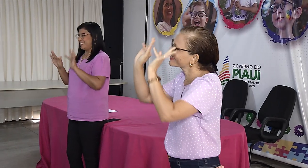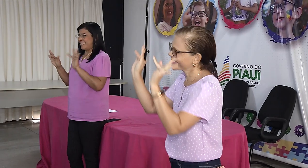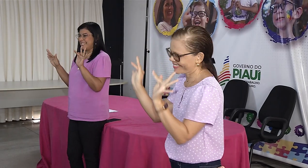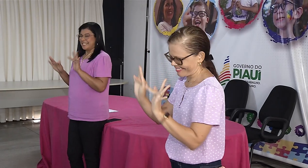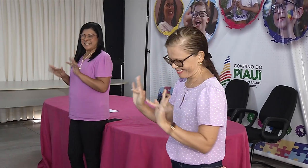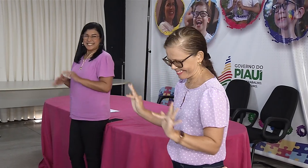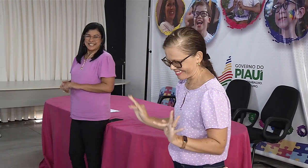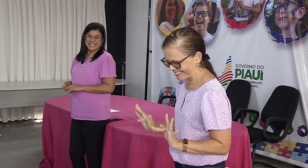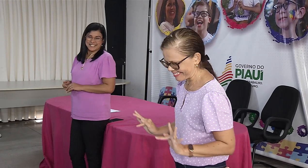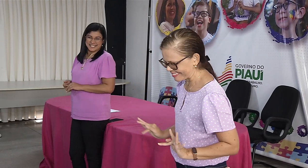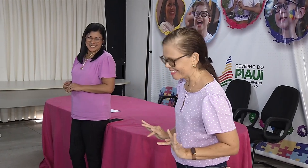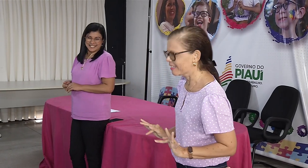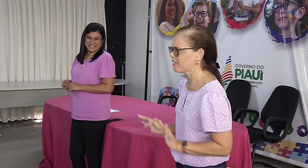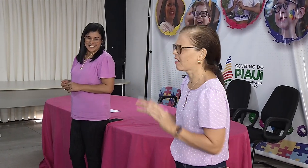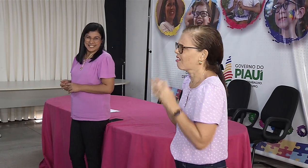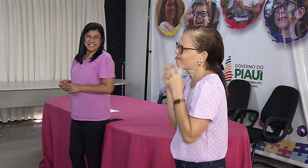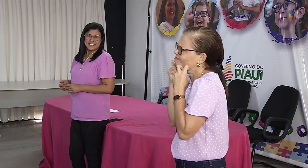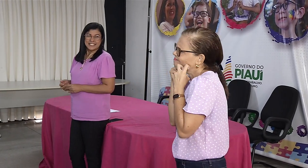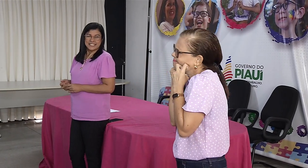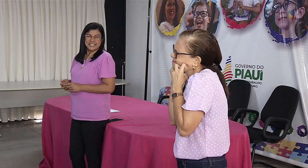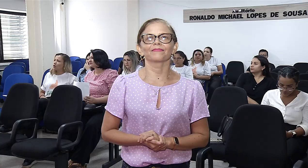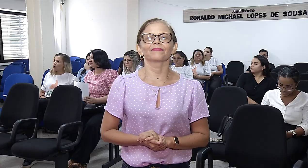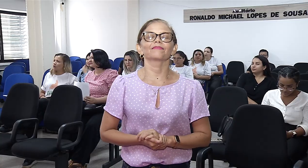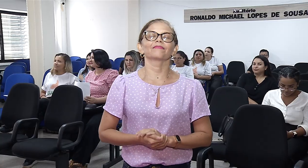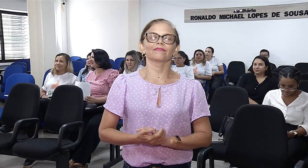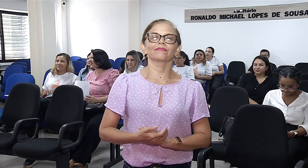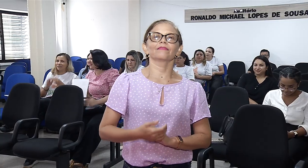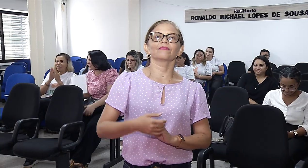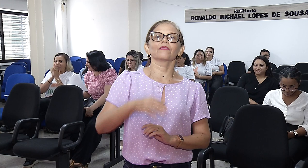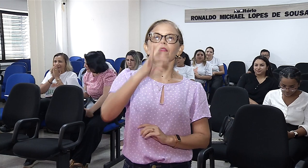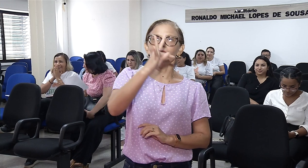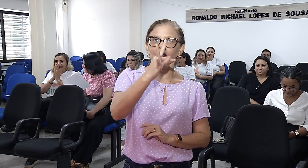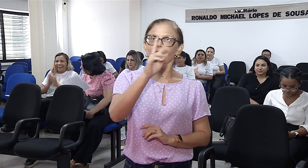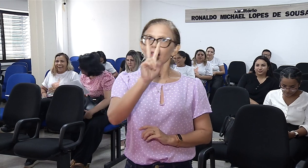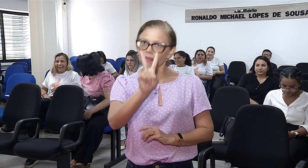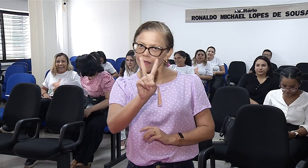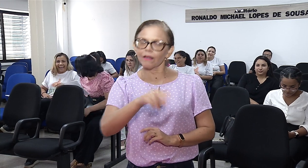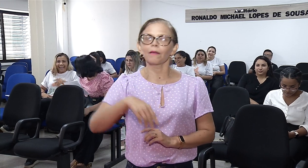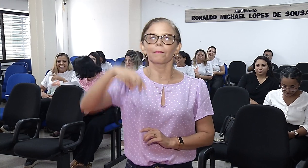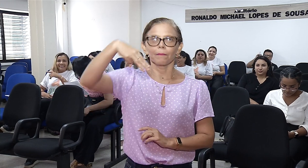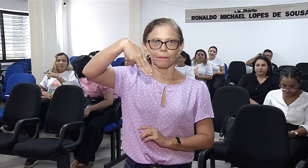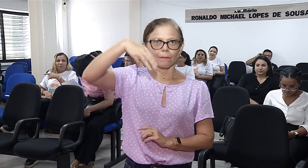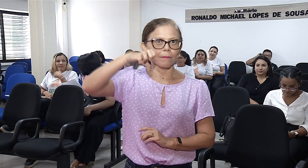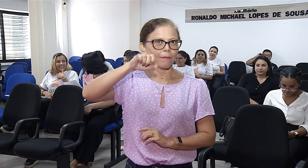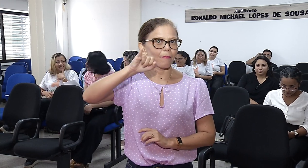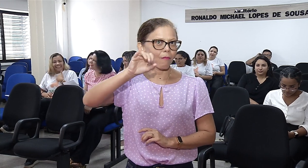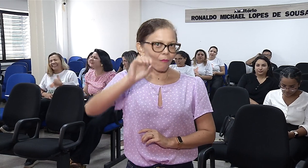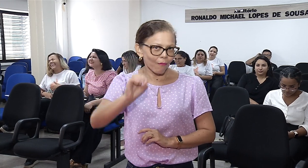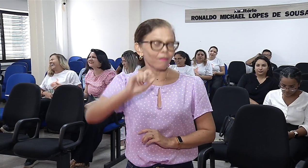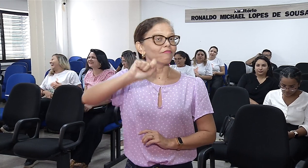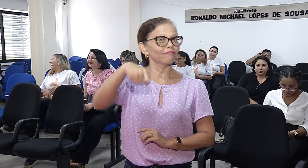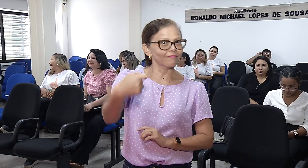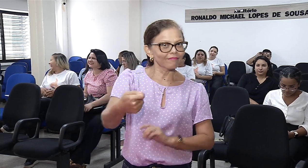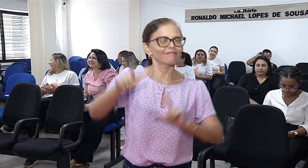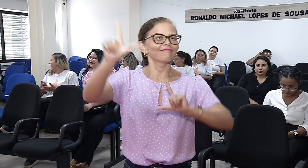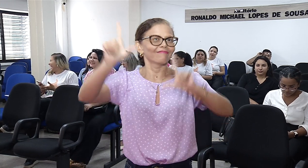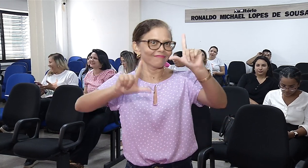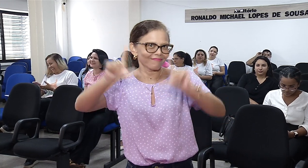Lemos hoje é professora de Libras. Foi na primeira infância que ela perdeu a audição. Foram muitos os